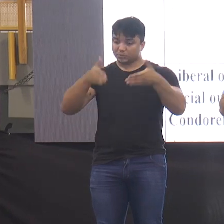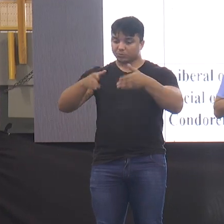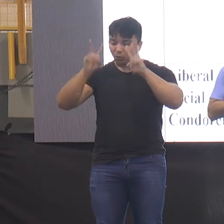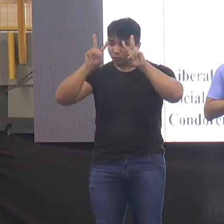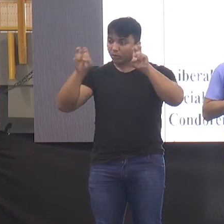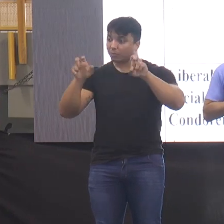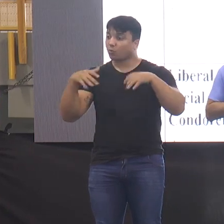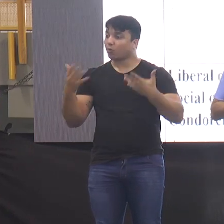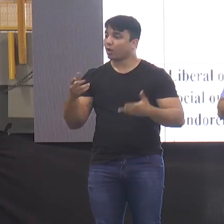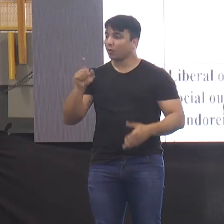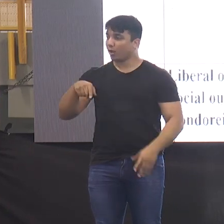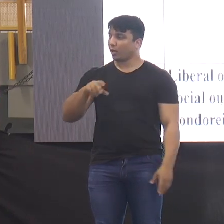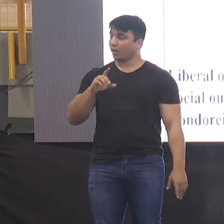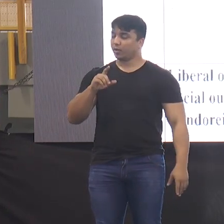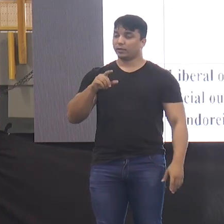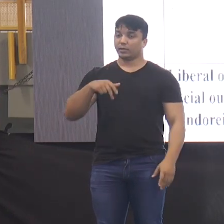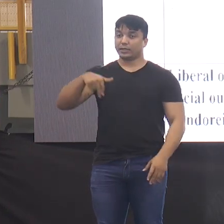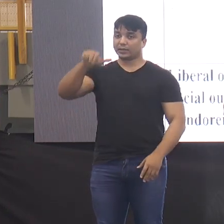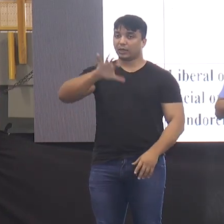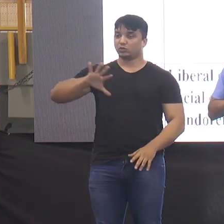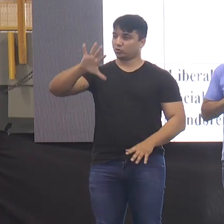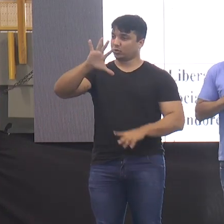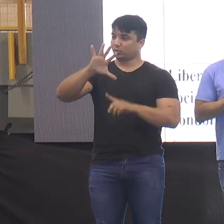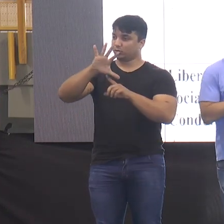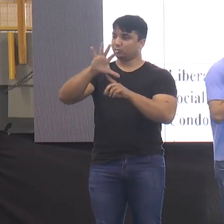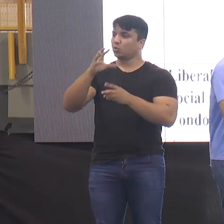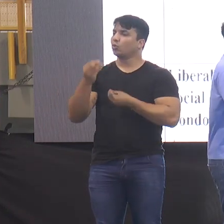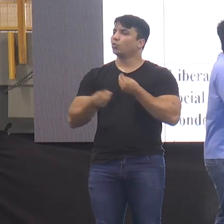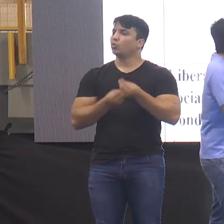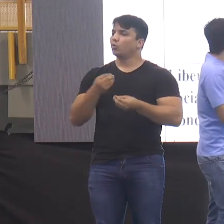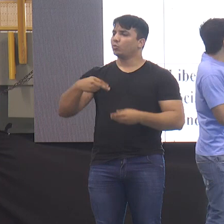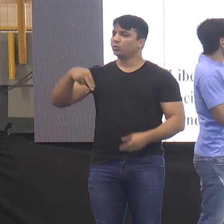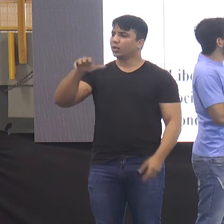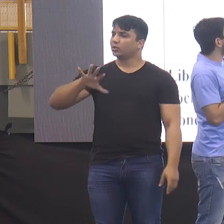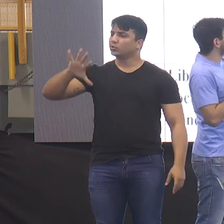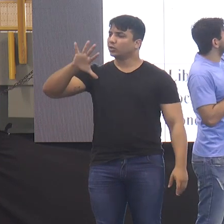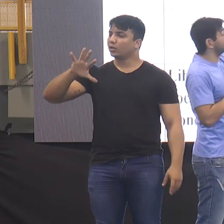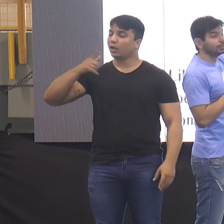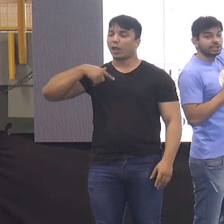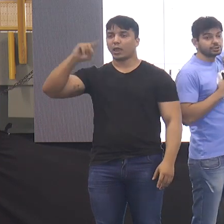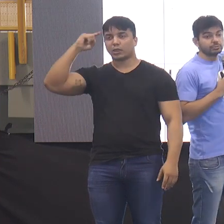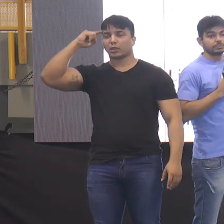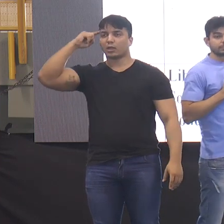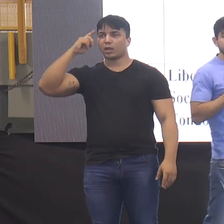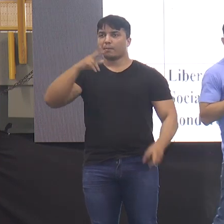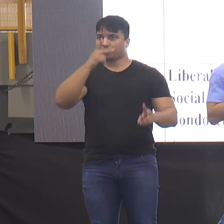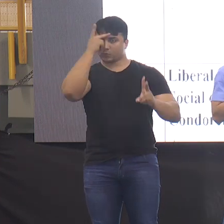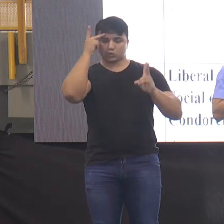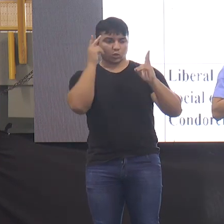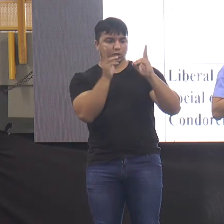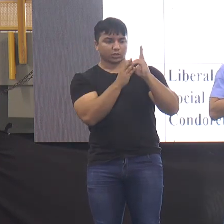Como o poeta romântico vai desenvolver o tema do nacionalismo? Idealizando o índio,